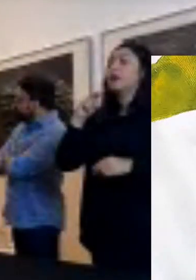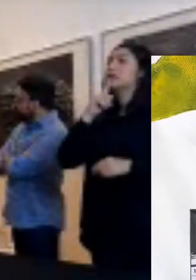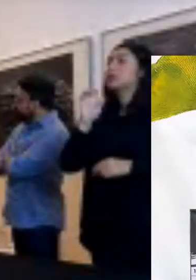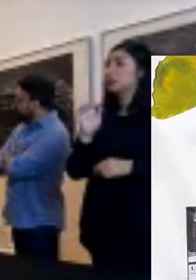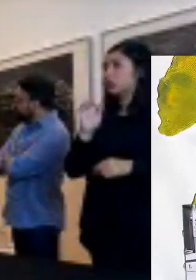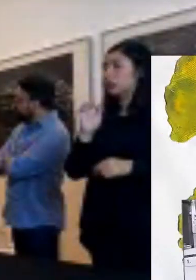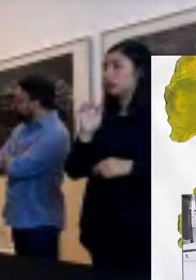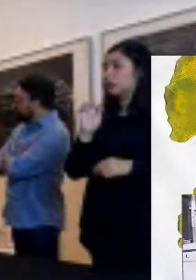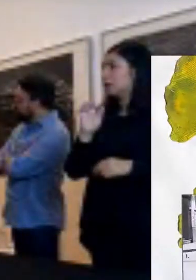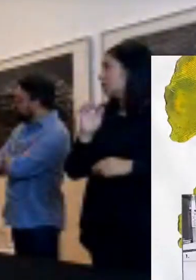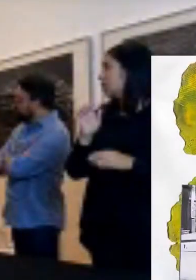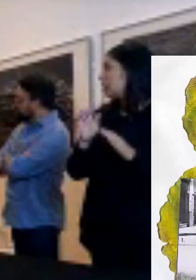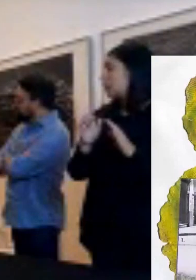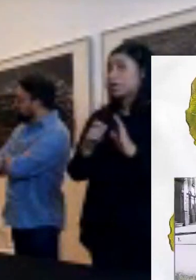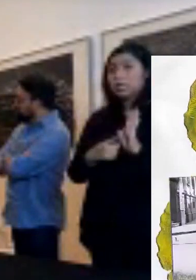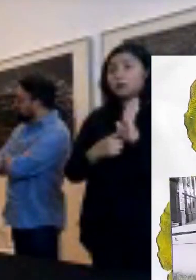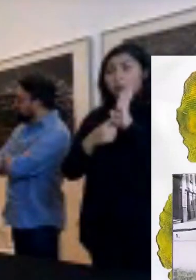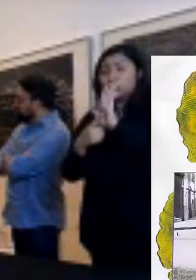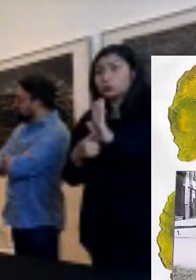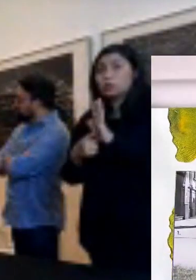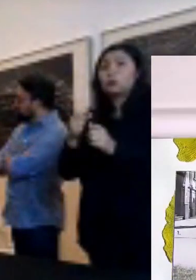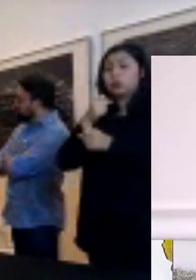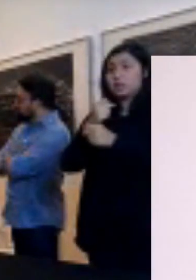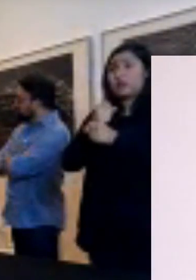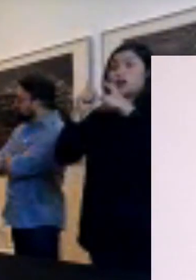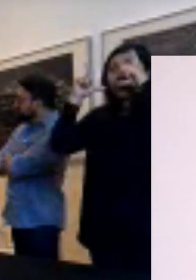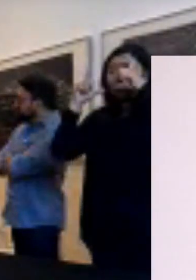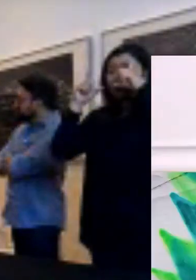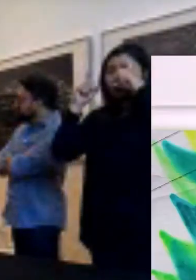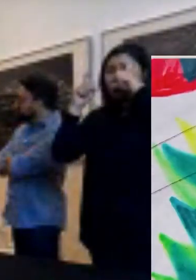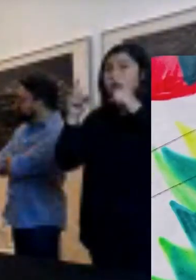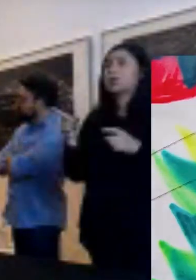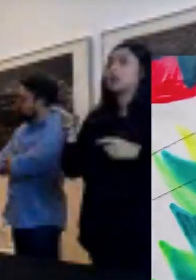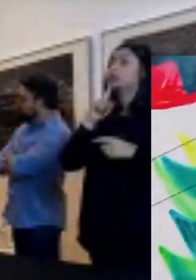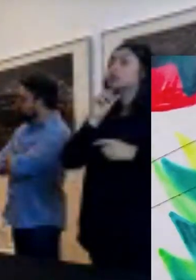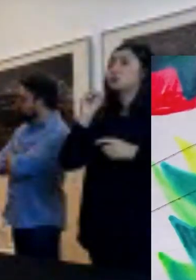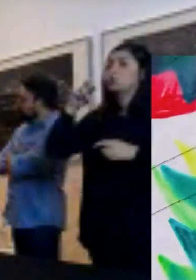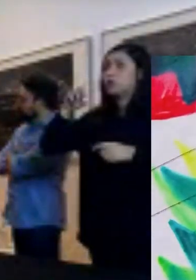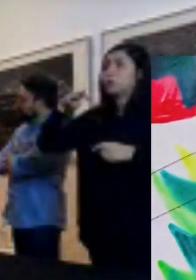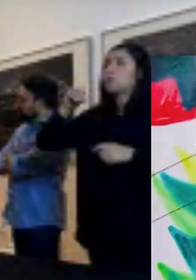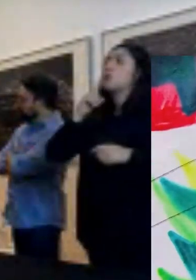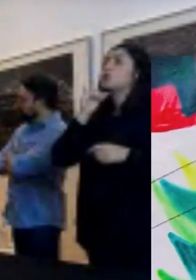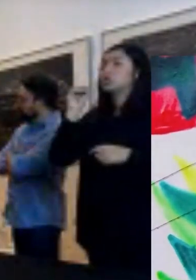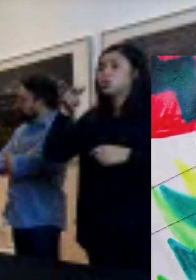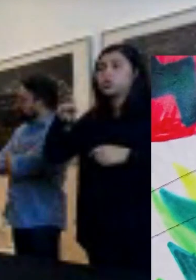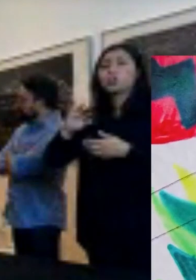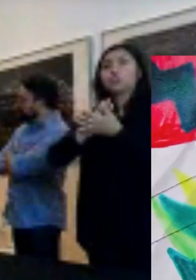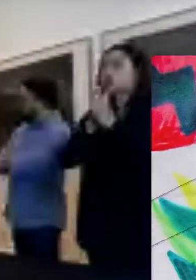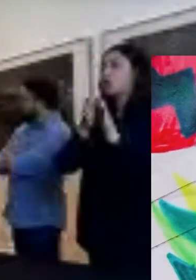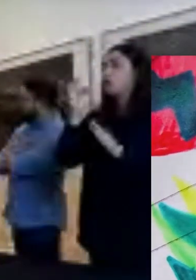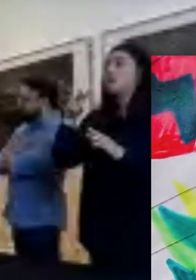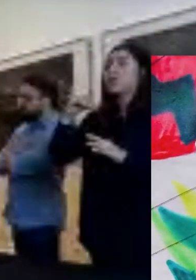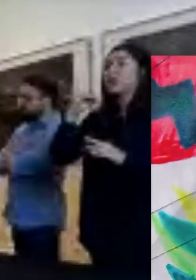un, con un trabajo fotográfico de stop motion y animación. Todos los fanzines o publicaciones de autor utilizando